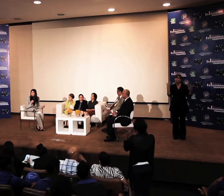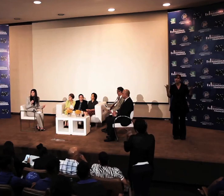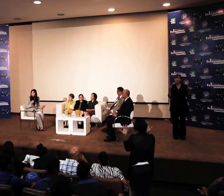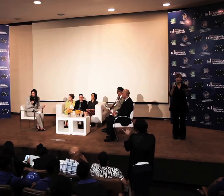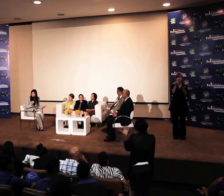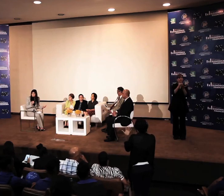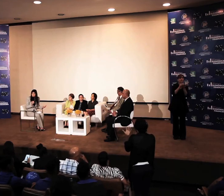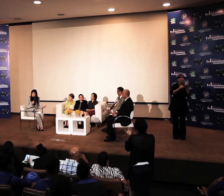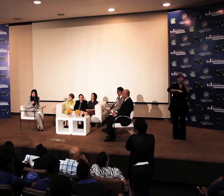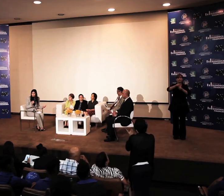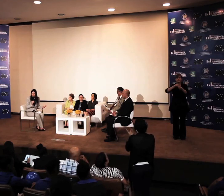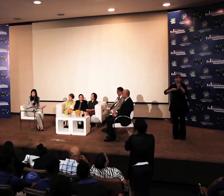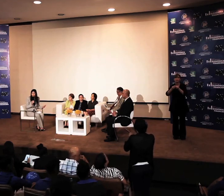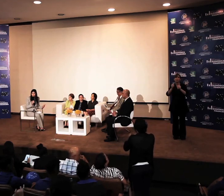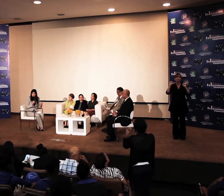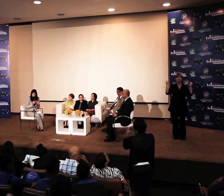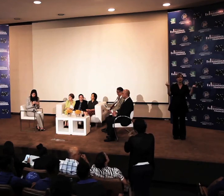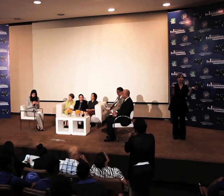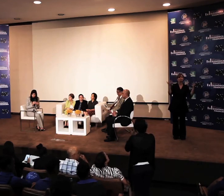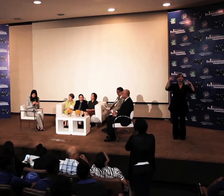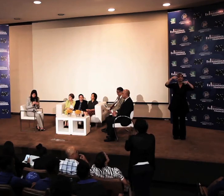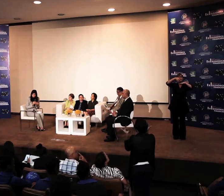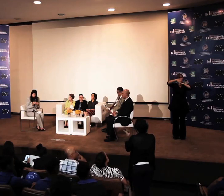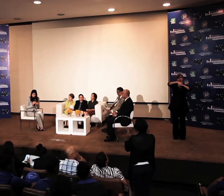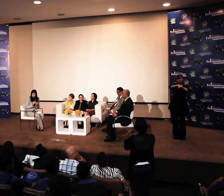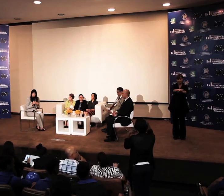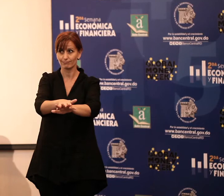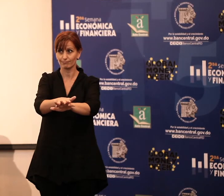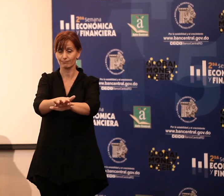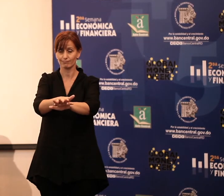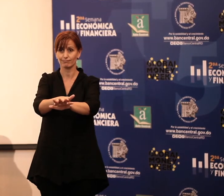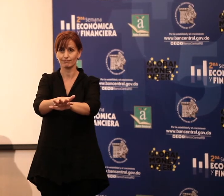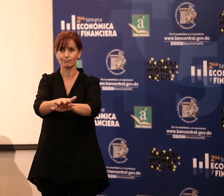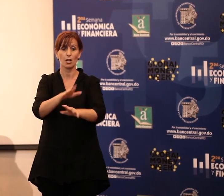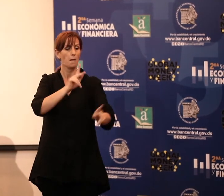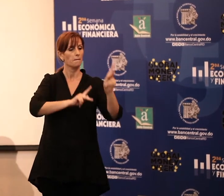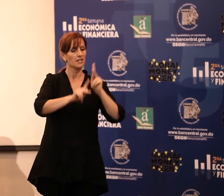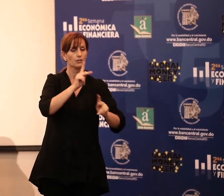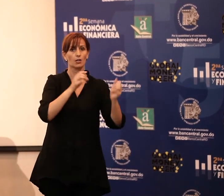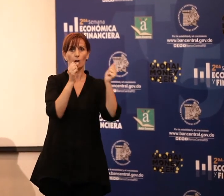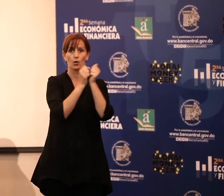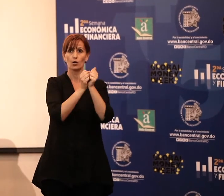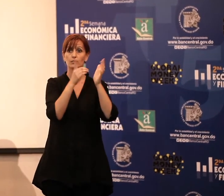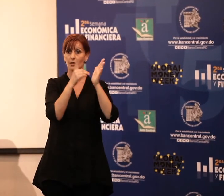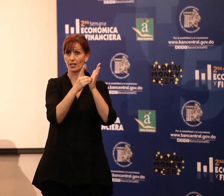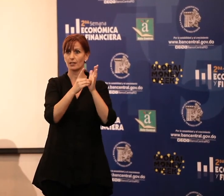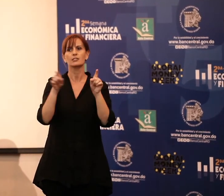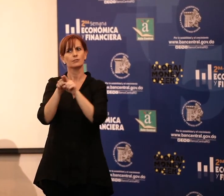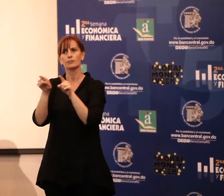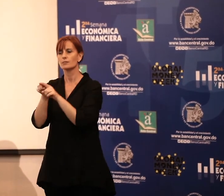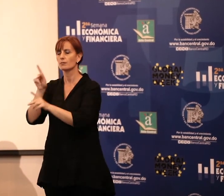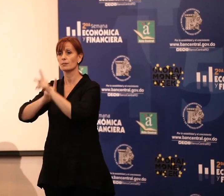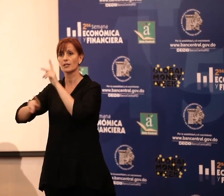financieros inclusivos desde nosotros como bancos. Pero además, este programa